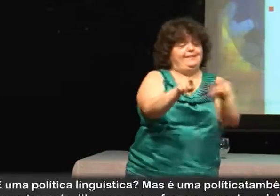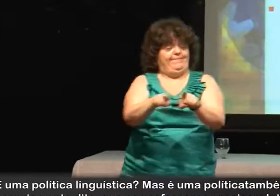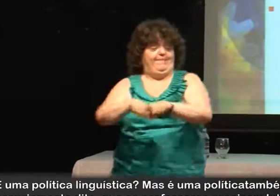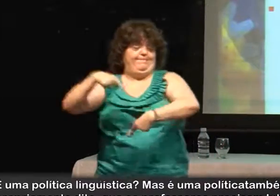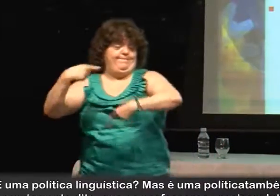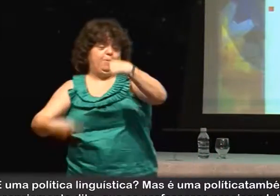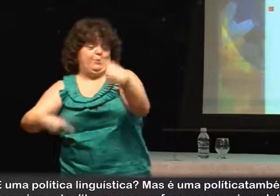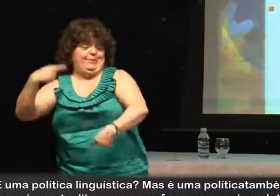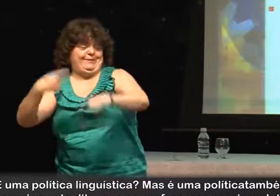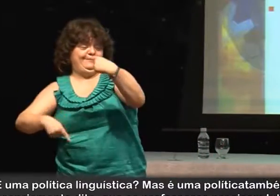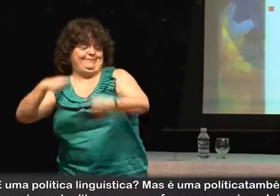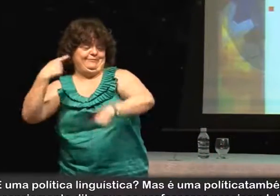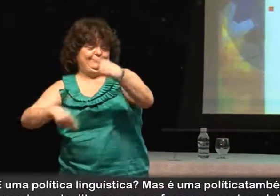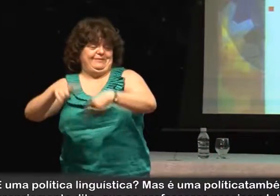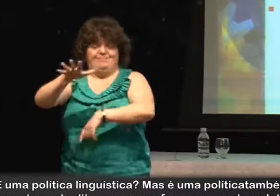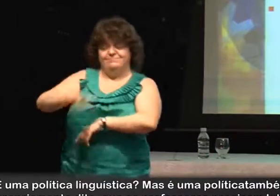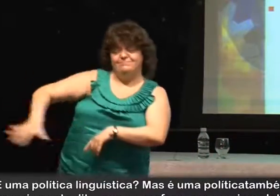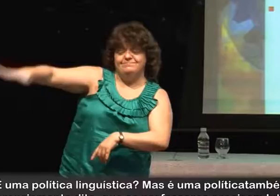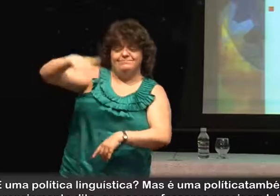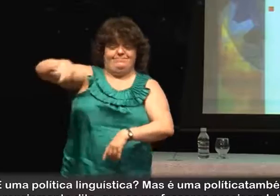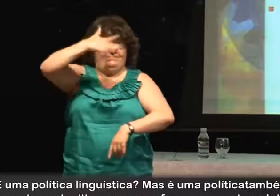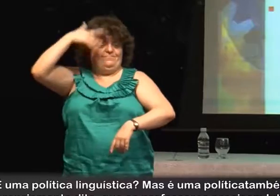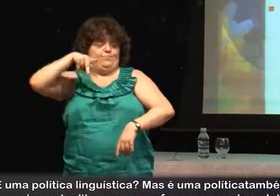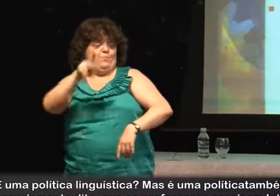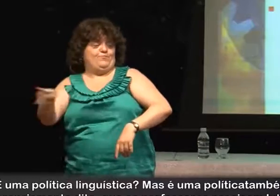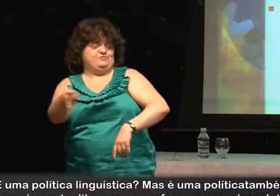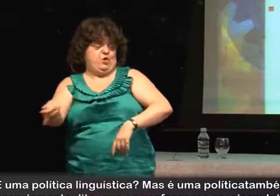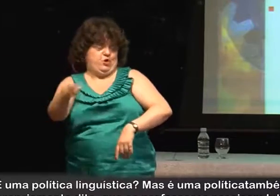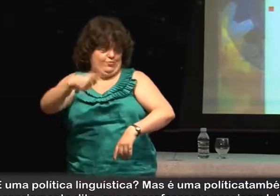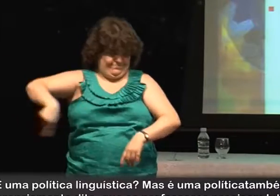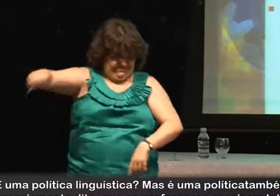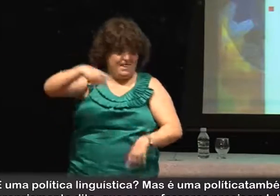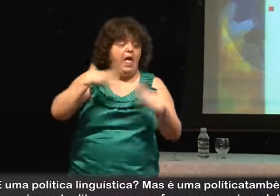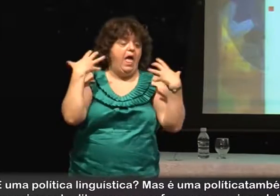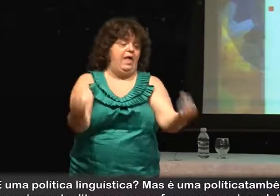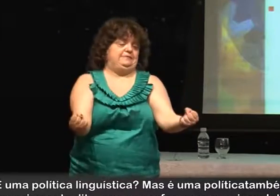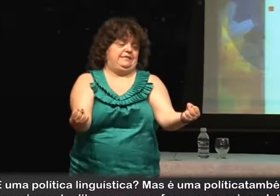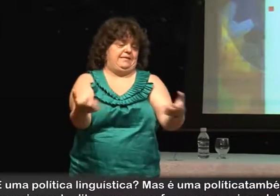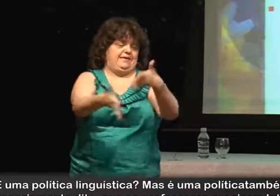É uma política linguística, mas é uma política também,